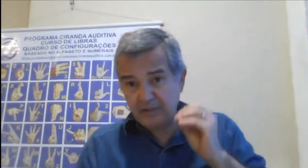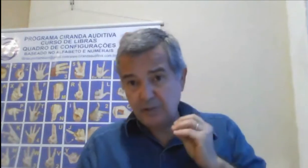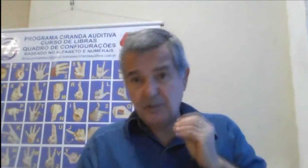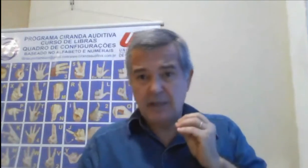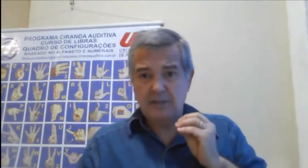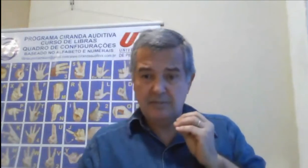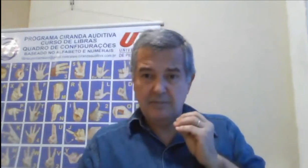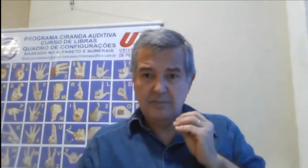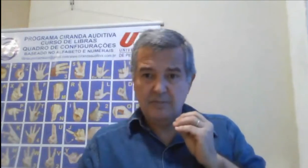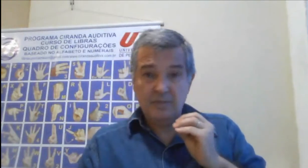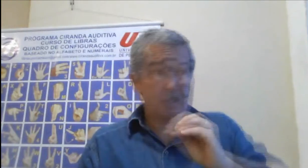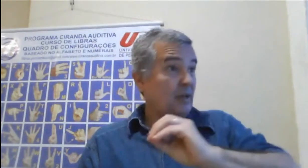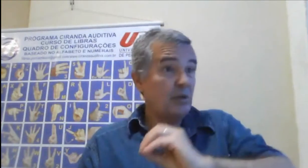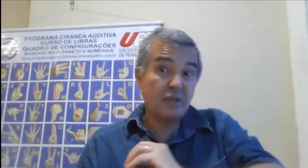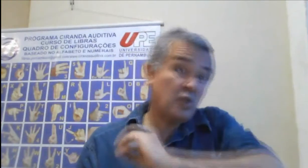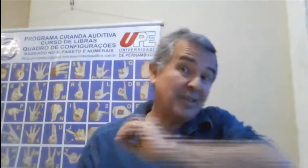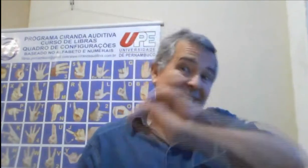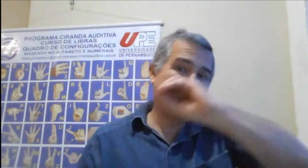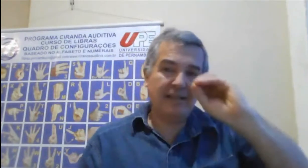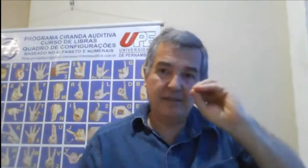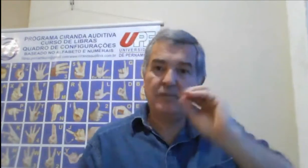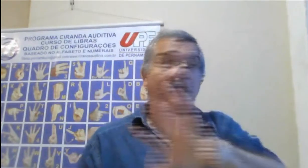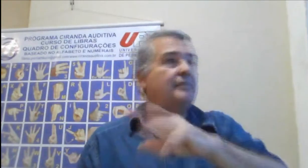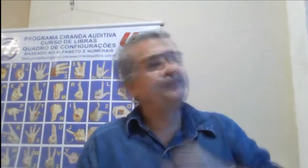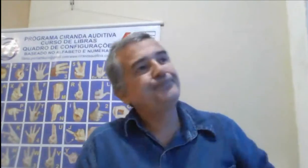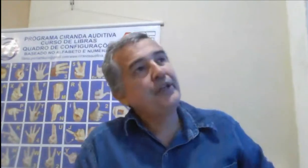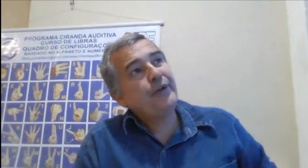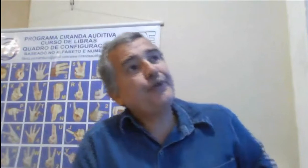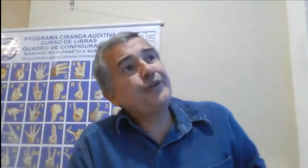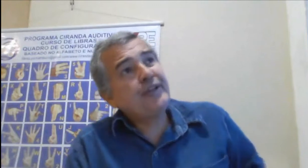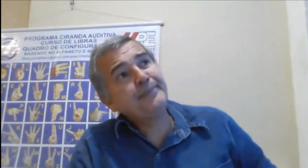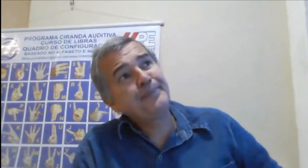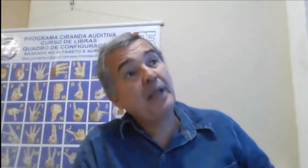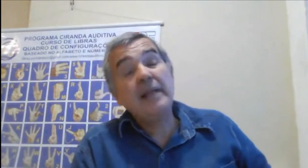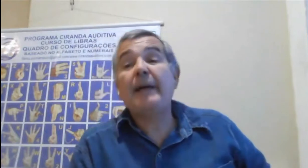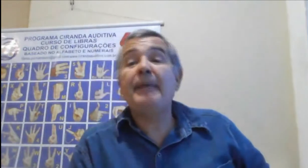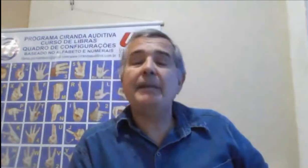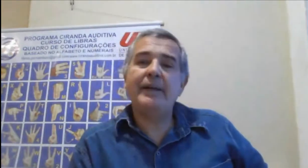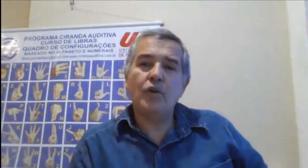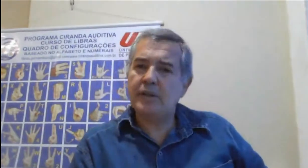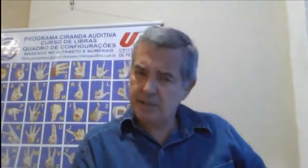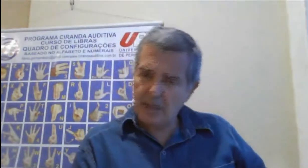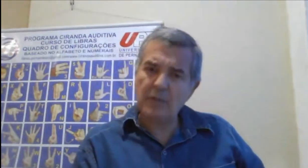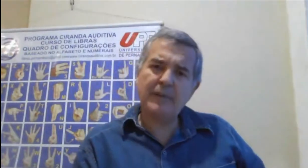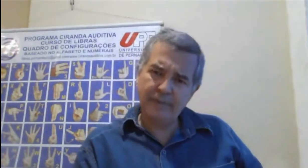na faculdade sem ter noção nenhuma de nada. Tá, eu encontrei. Tabela periódica, tem sinal para tabela